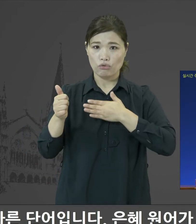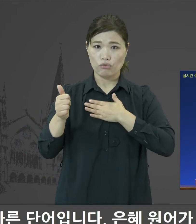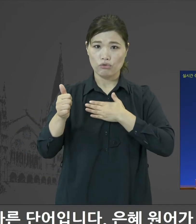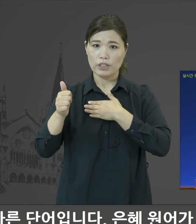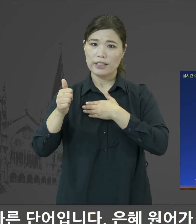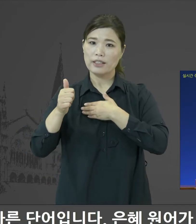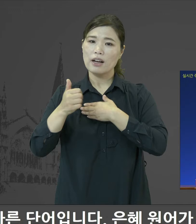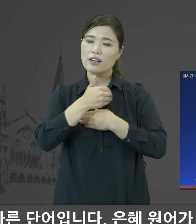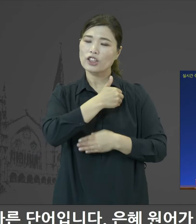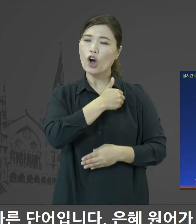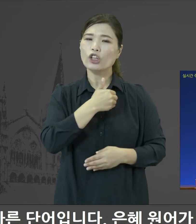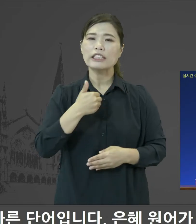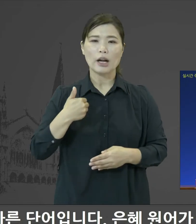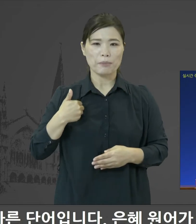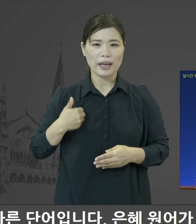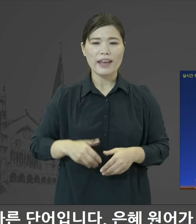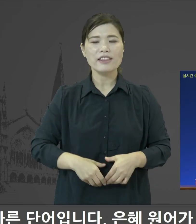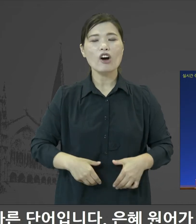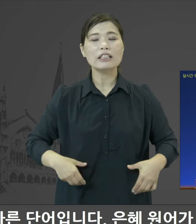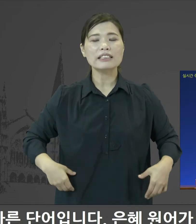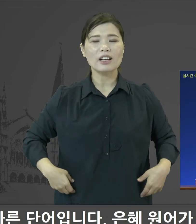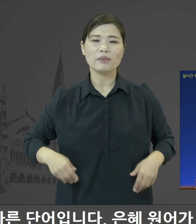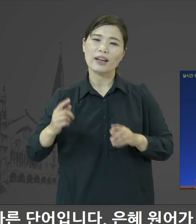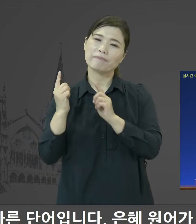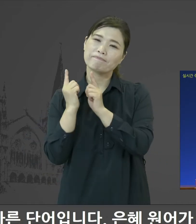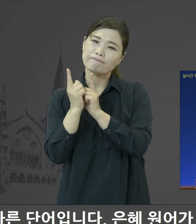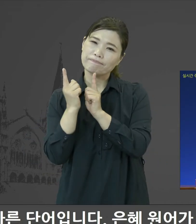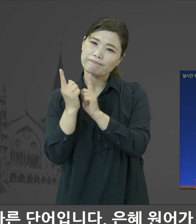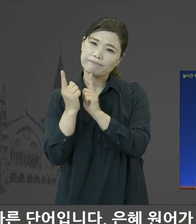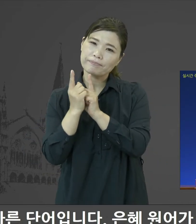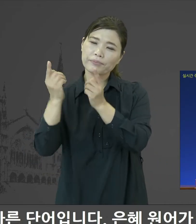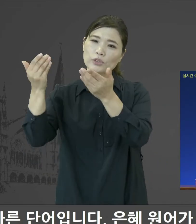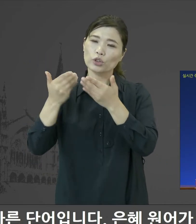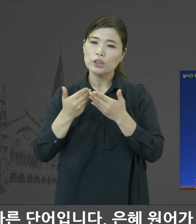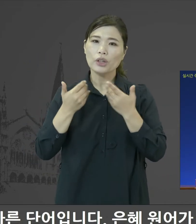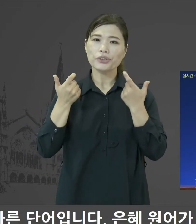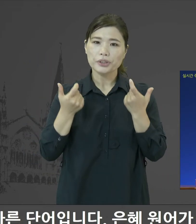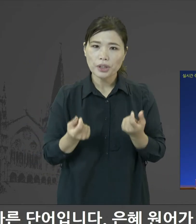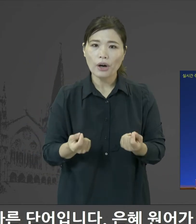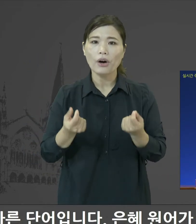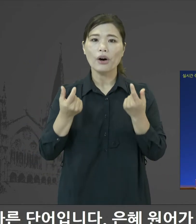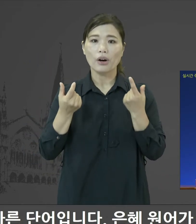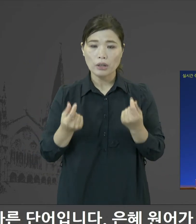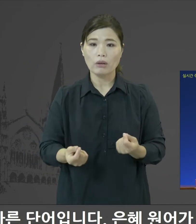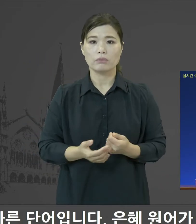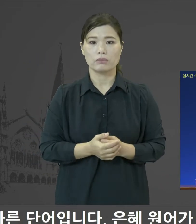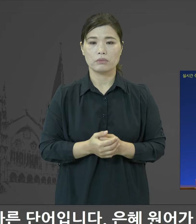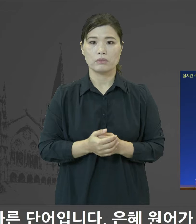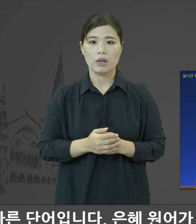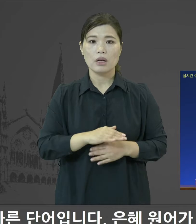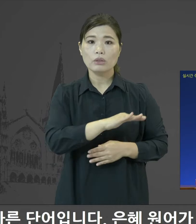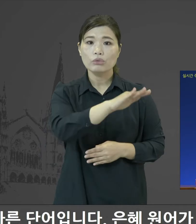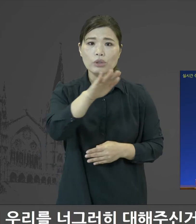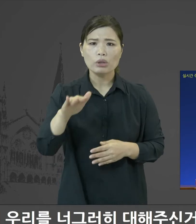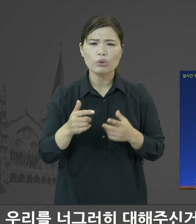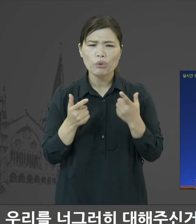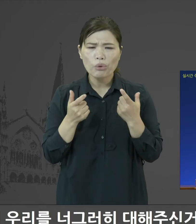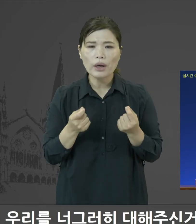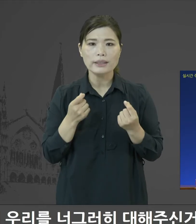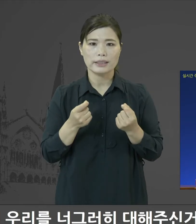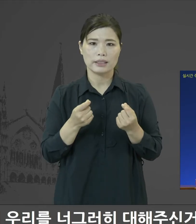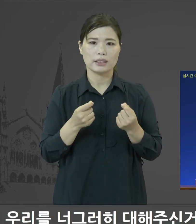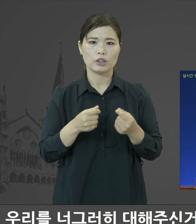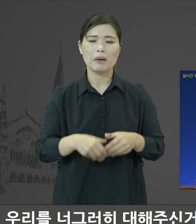우리가 죄인일 때, 우리가 죄를 범했을 때 예수님께서 너그러이 우리를 대해 주신 것처럼, 우리도 그렇게